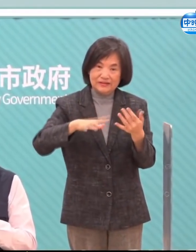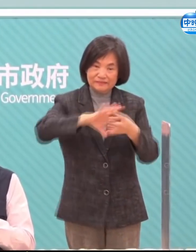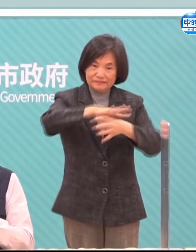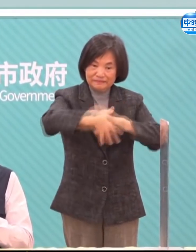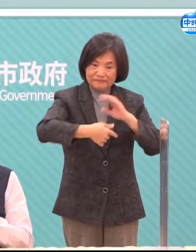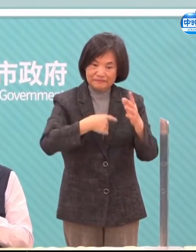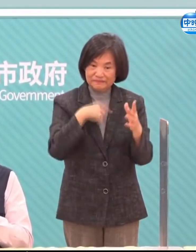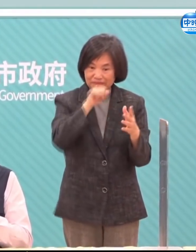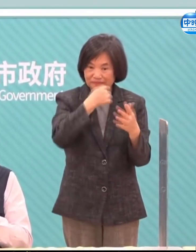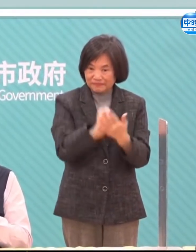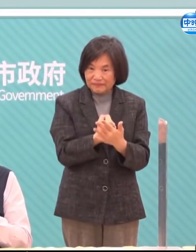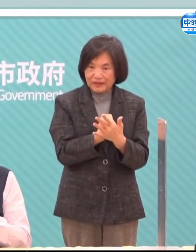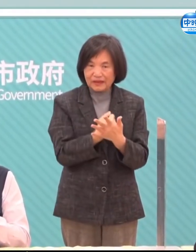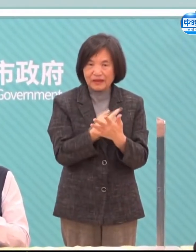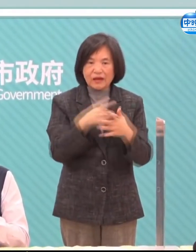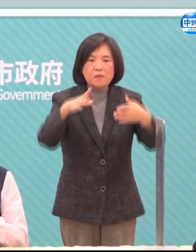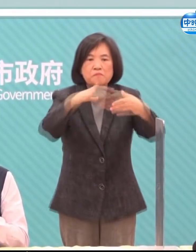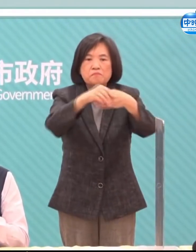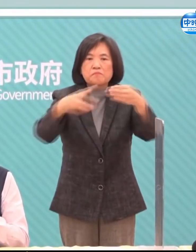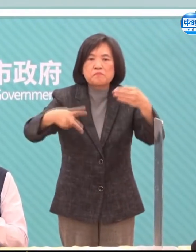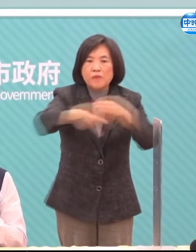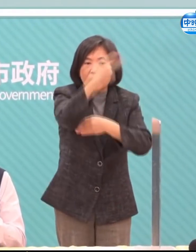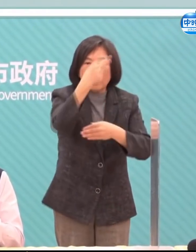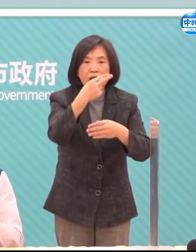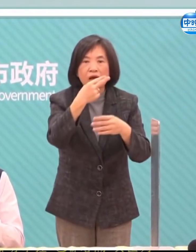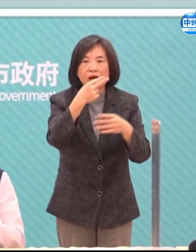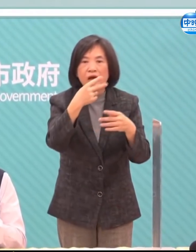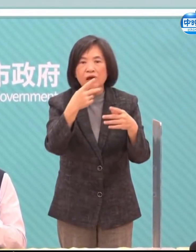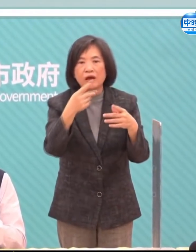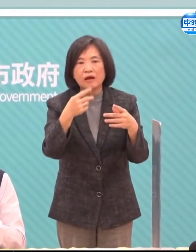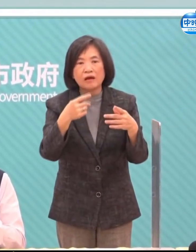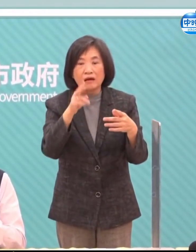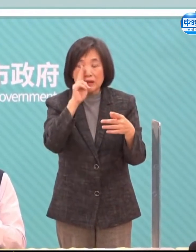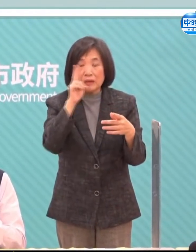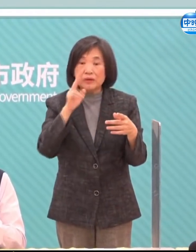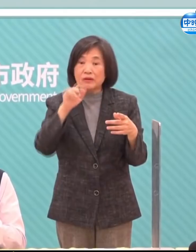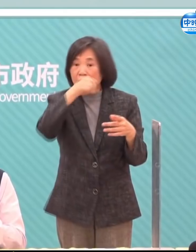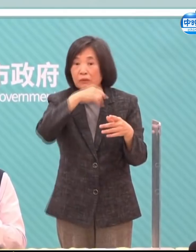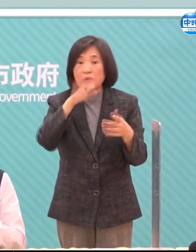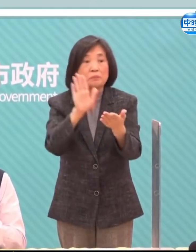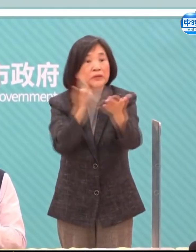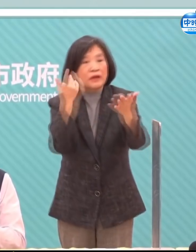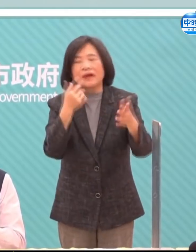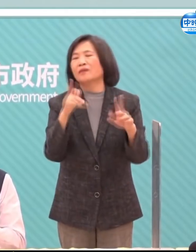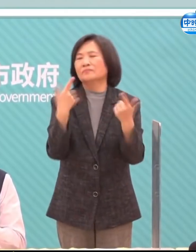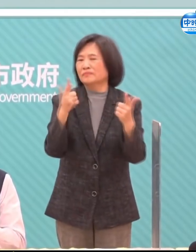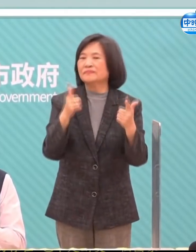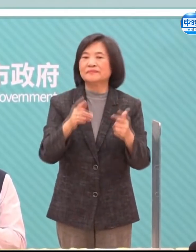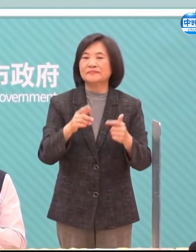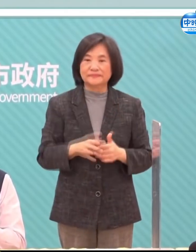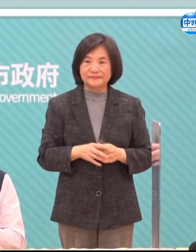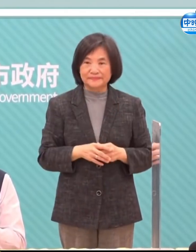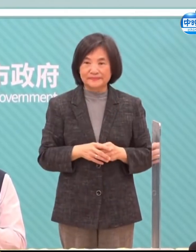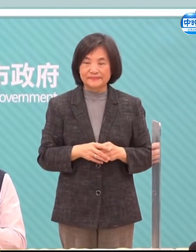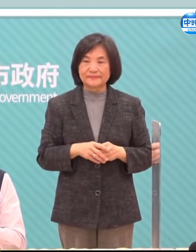是断交一个国家、两个国家，台湾就不存在。所以我倒觉得这样的